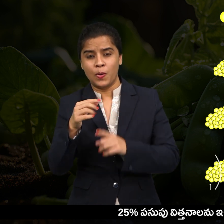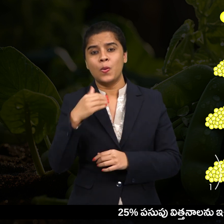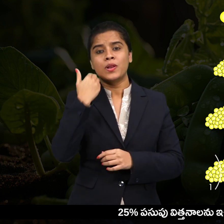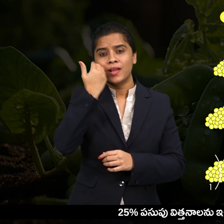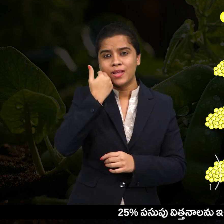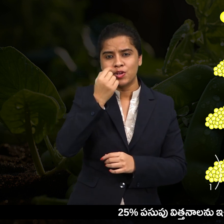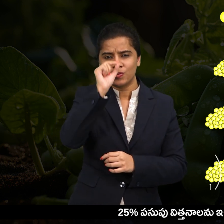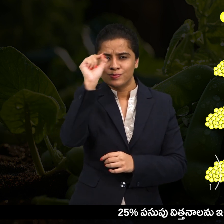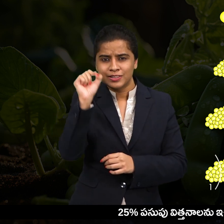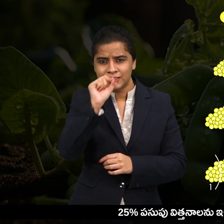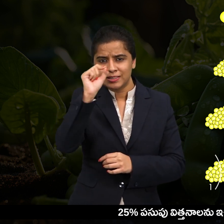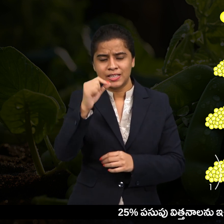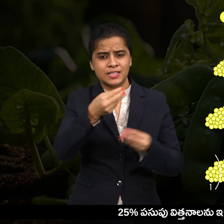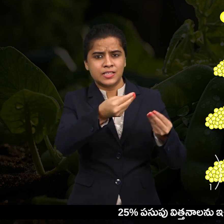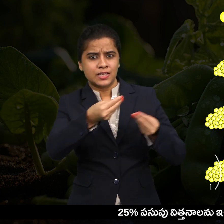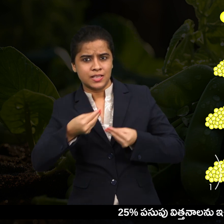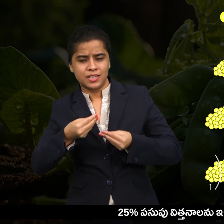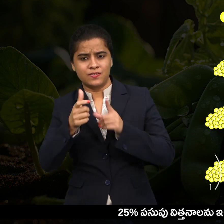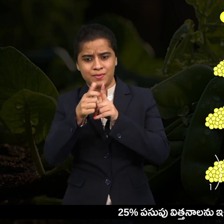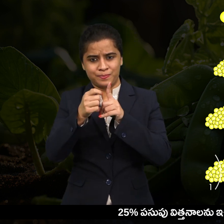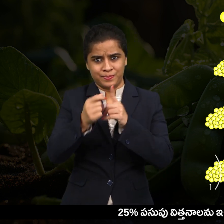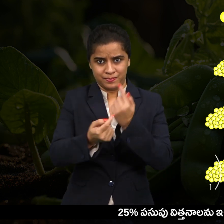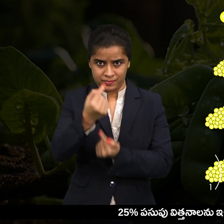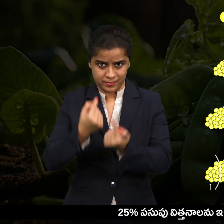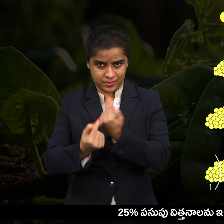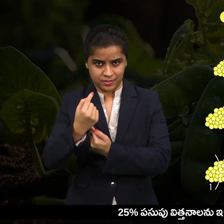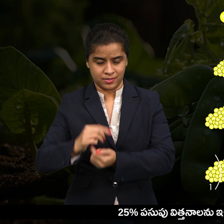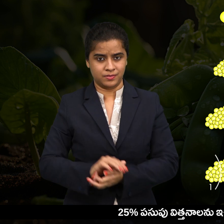బఠానీ మొక్కలు మాత్రమే వచ్చాయి.